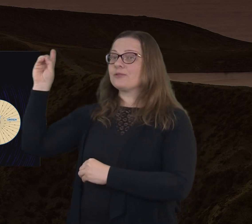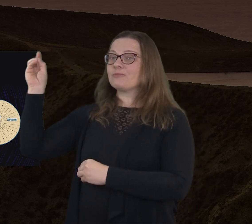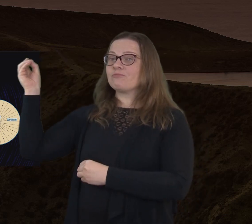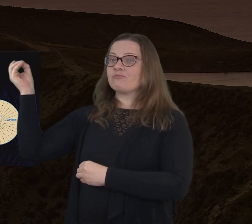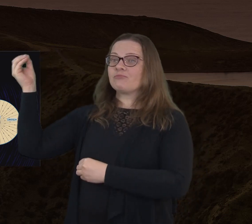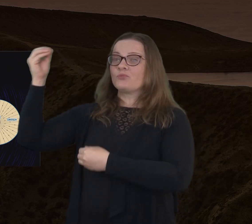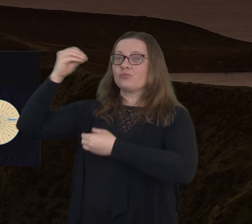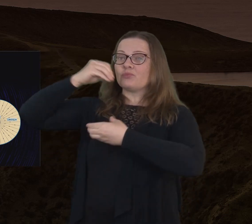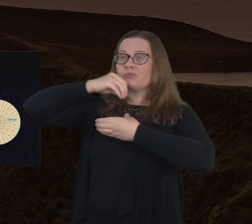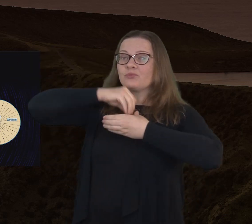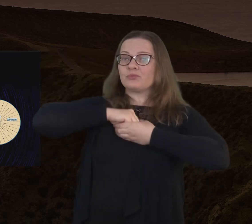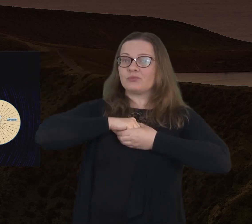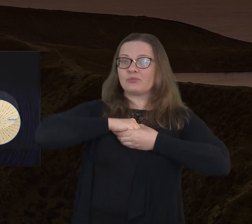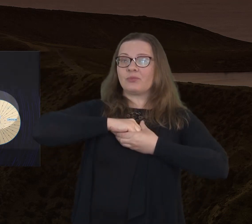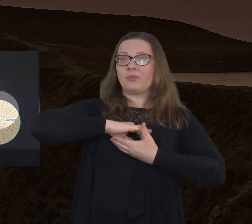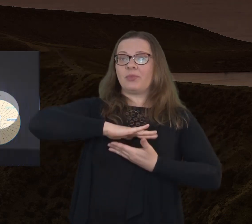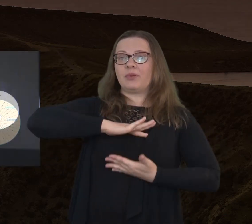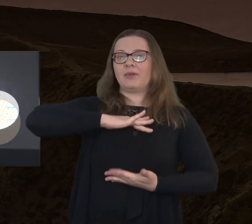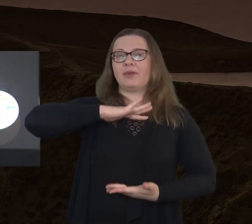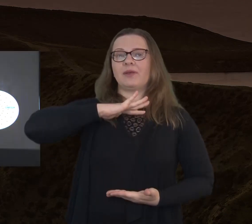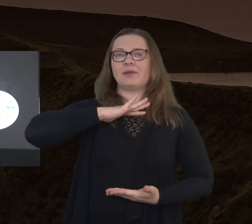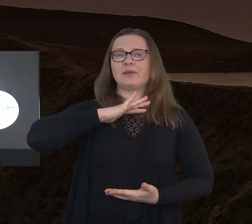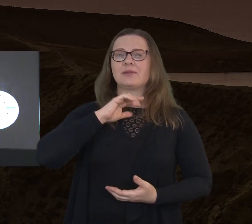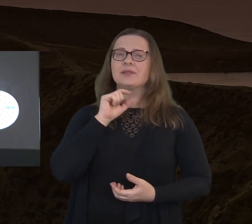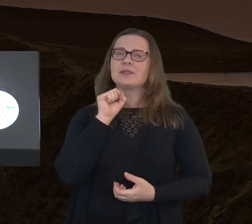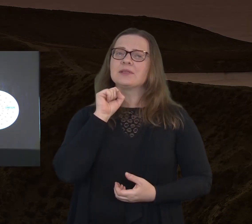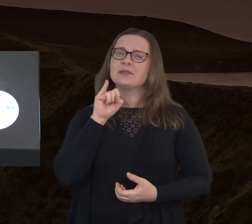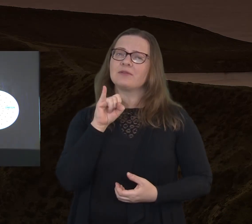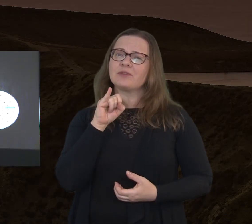só que se você reparar